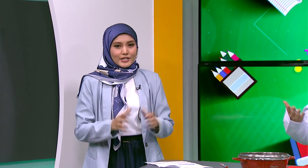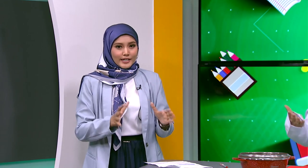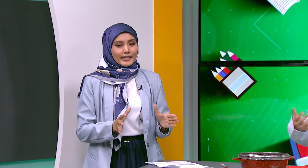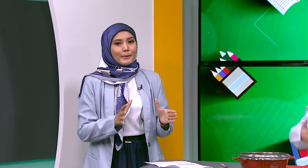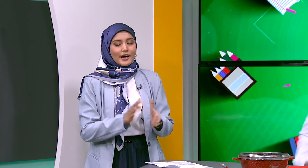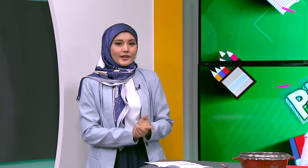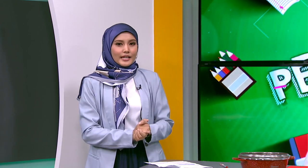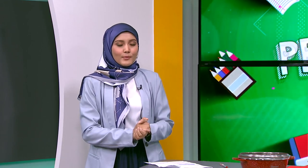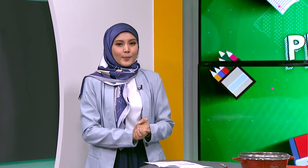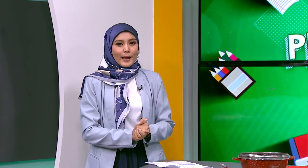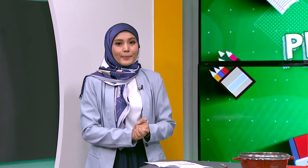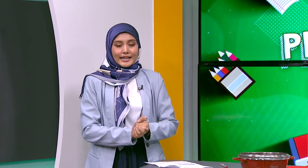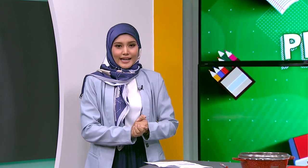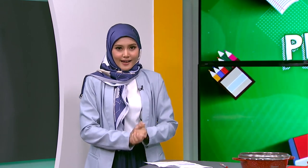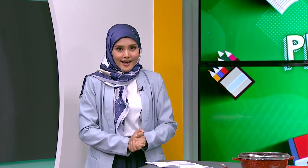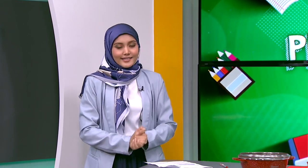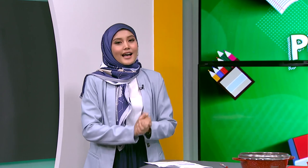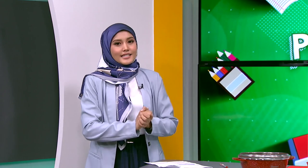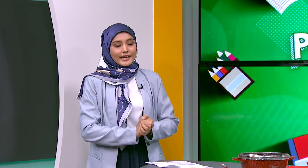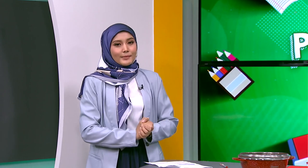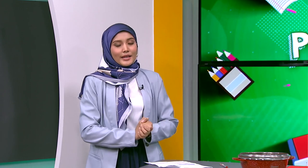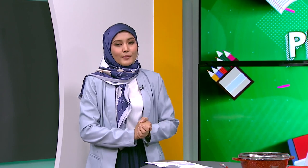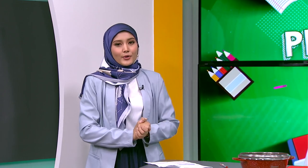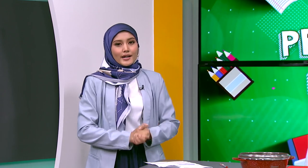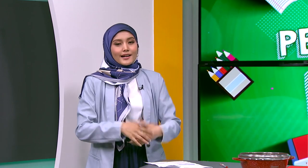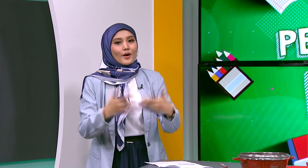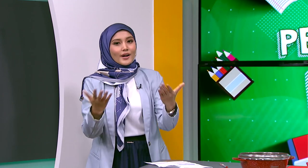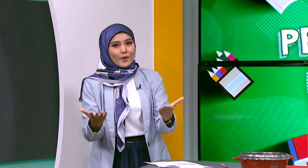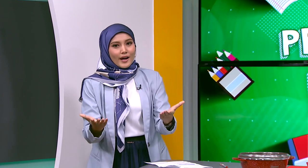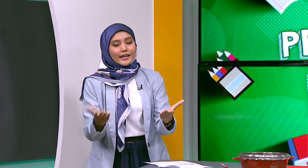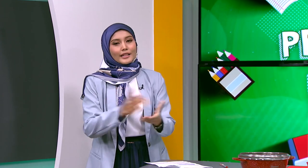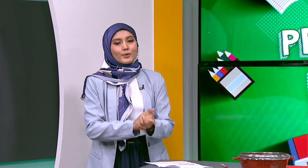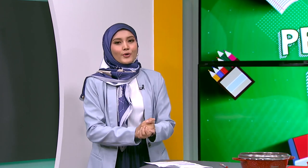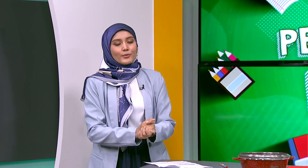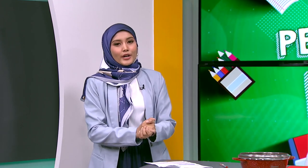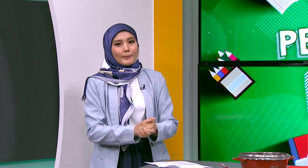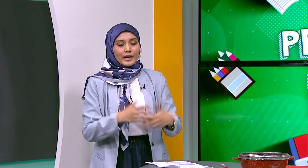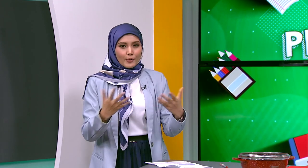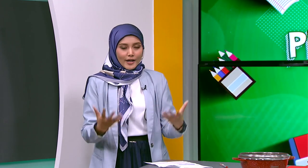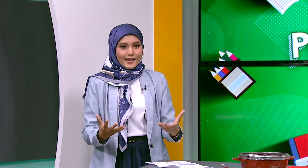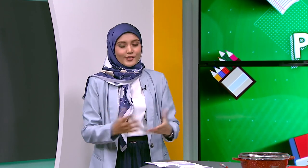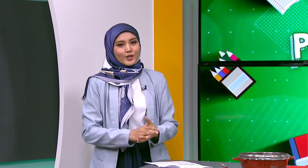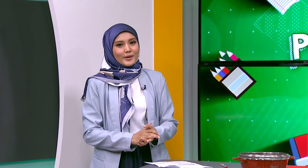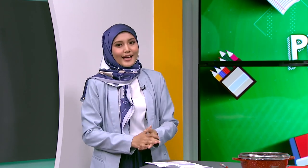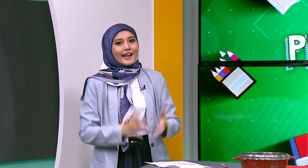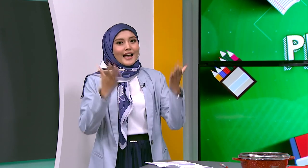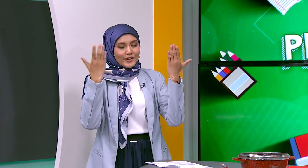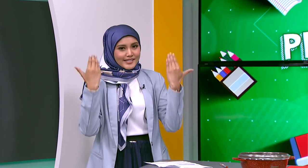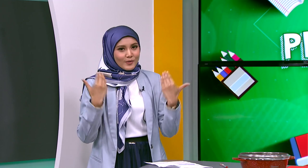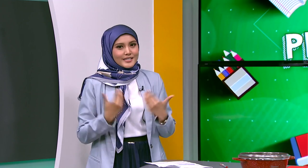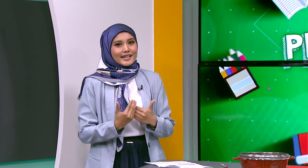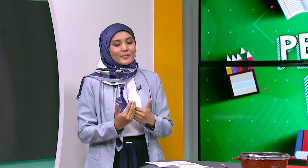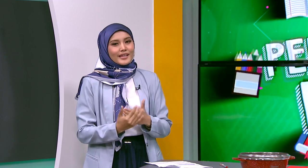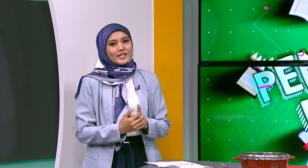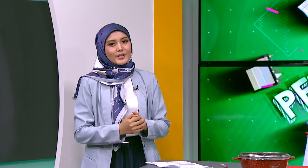mata pelajaran kita pada hari ini merupakan pendidikan khas. Jadi bagi memudahkan kawan-kawan ataupun murid-murid yang berkeperluan khas untuk melihat